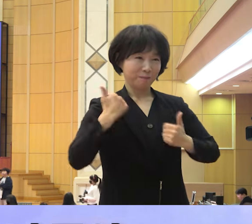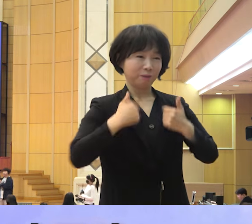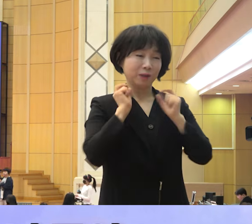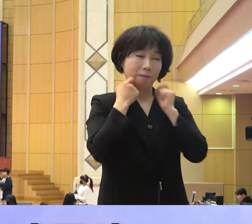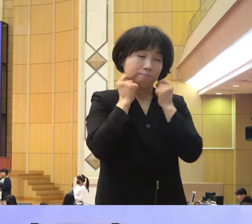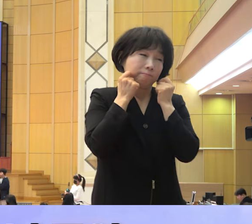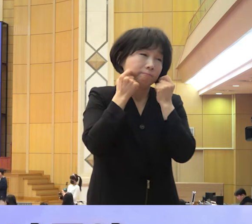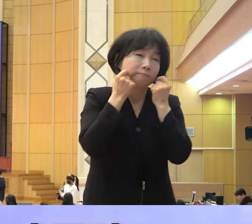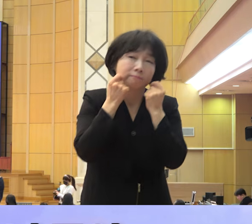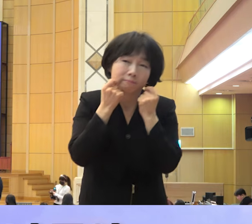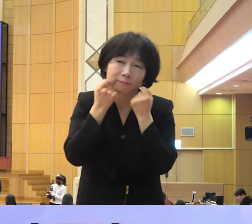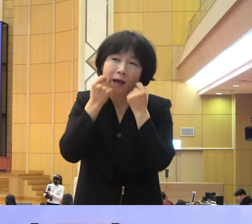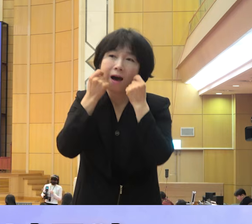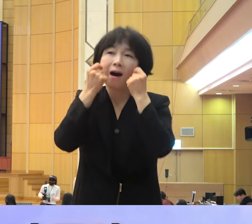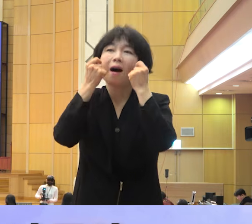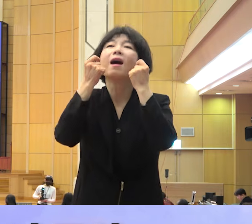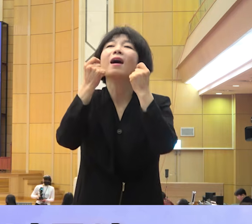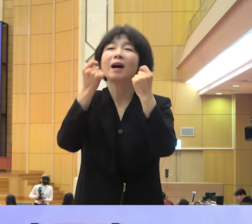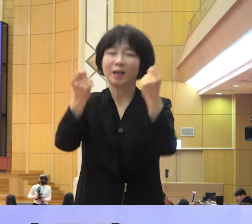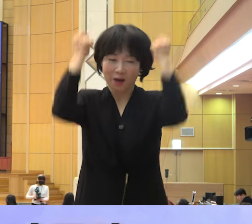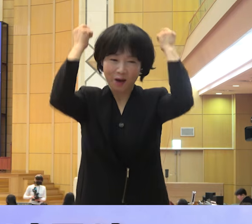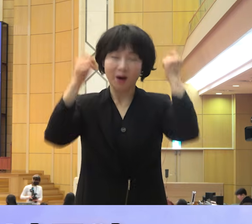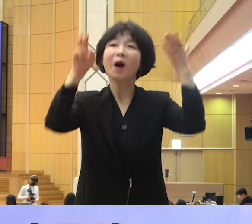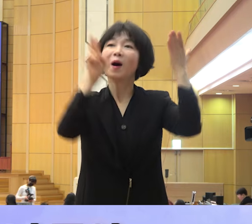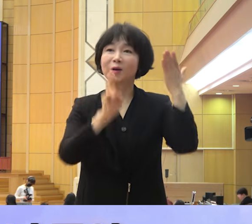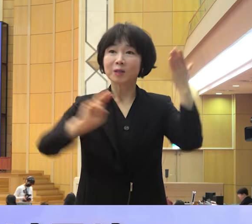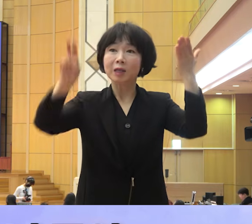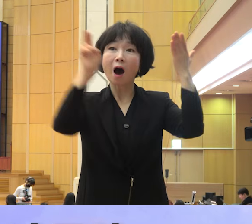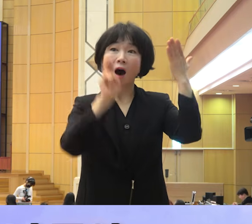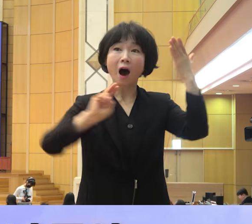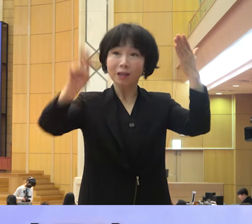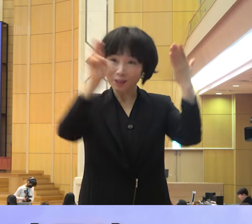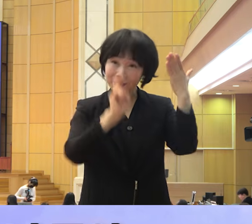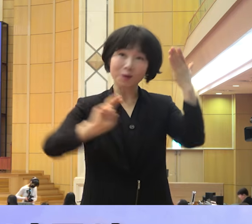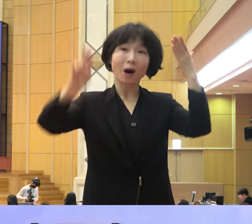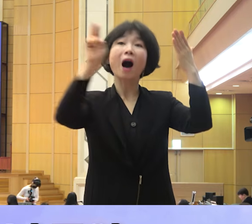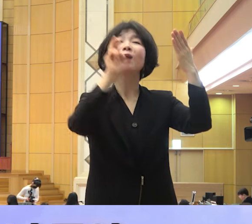내 기쁜 정성을 다하여